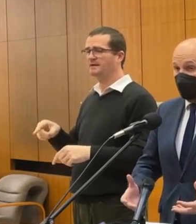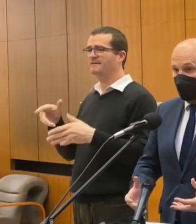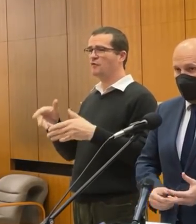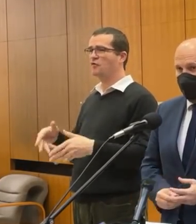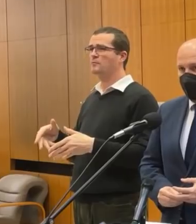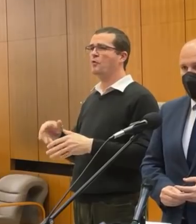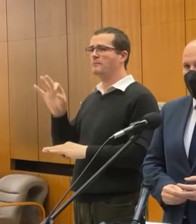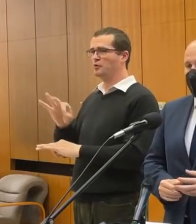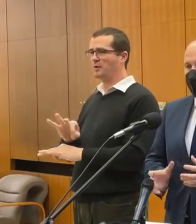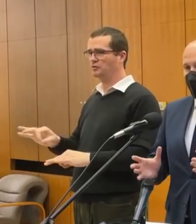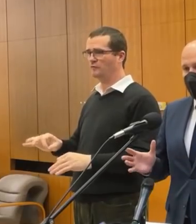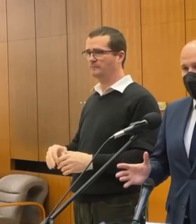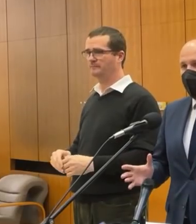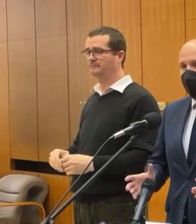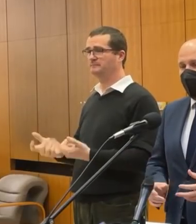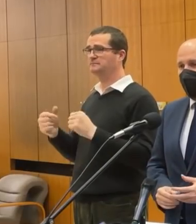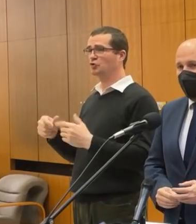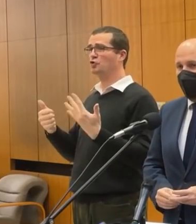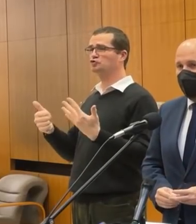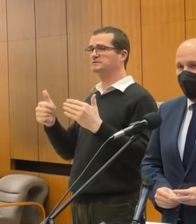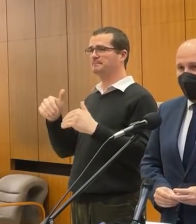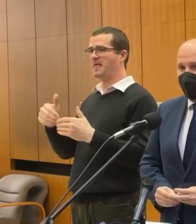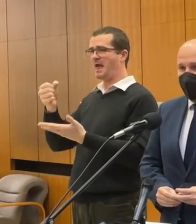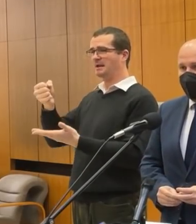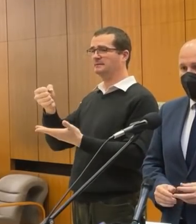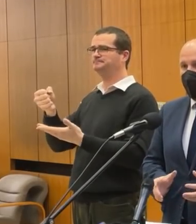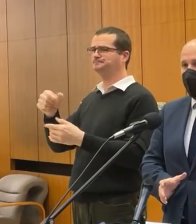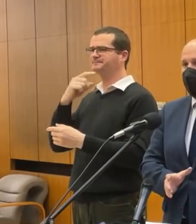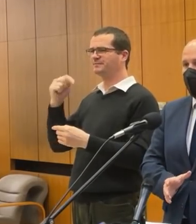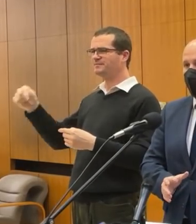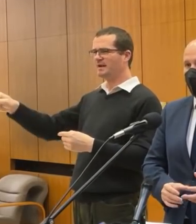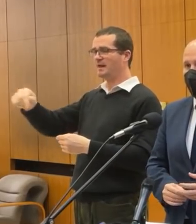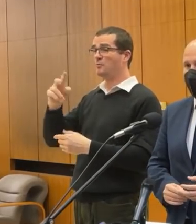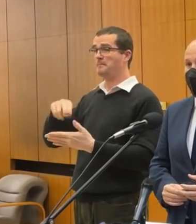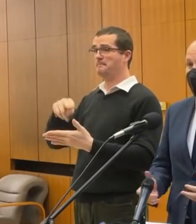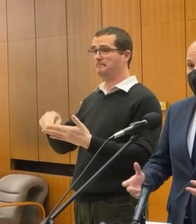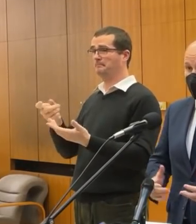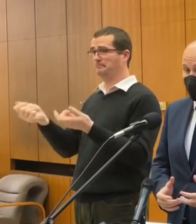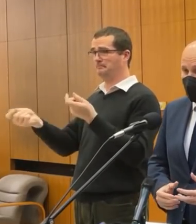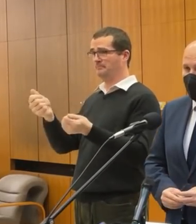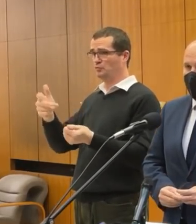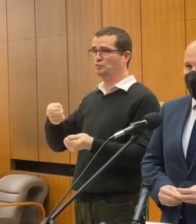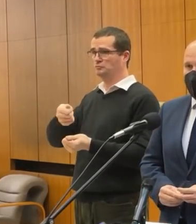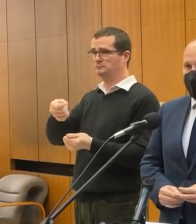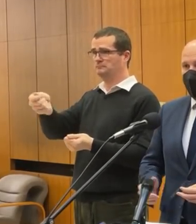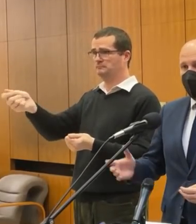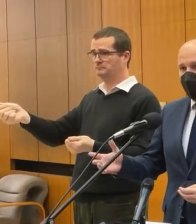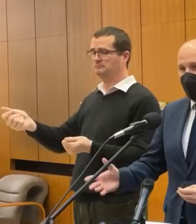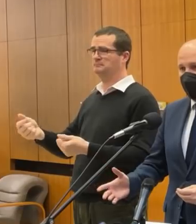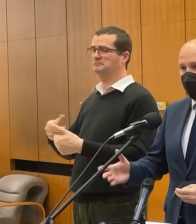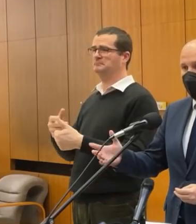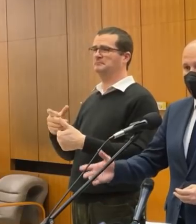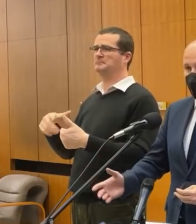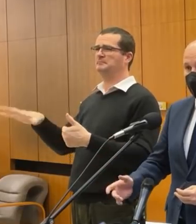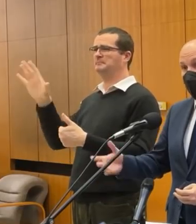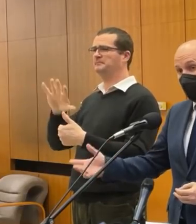formou grantu. Z toho 6-miliardového grantu už mnohé krajiny, ktoré majú podpísanú dohodu DCA, aj čerpali. Môžeme spomenúť či už